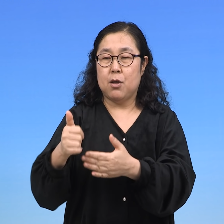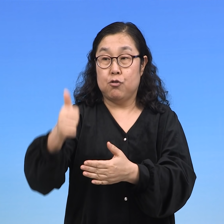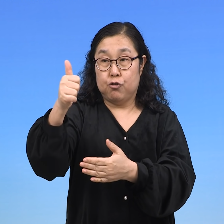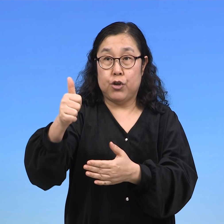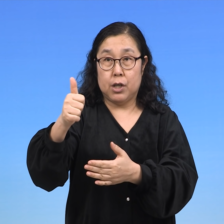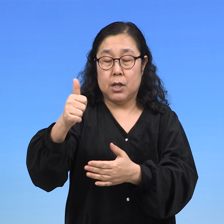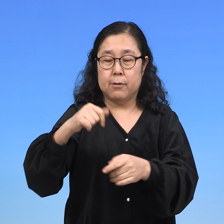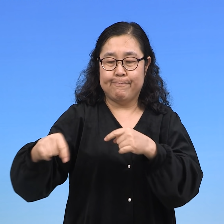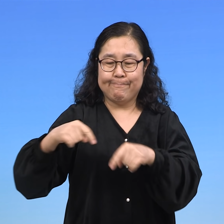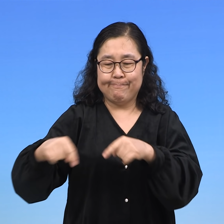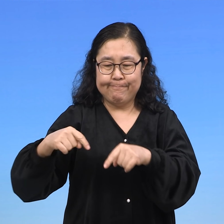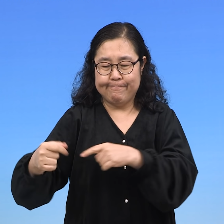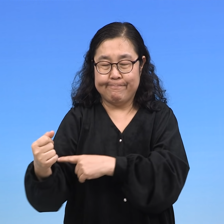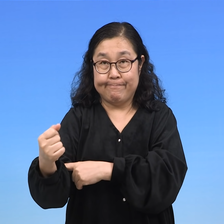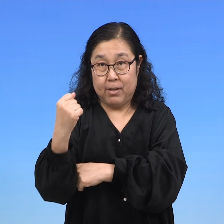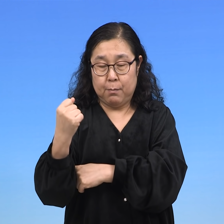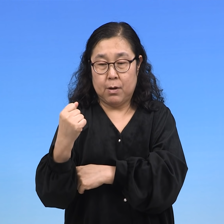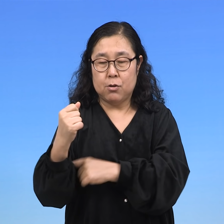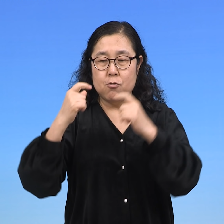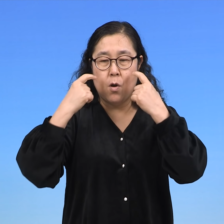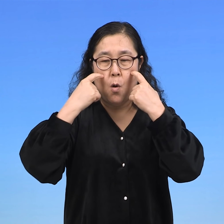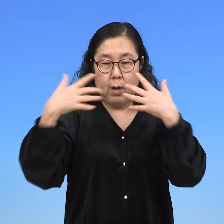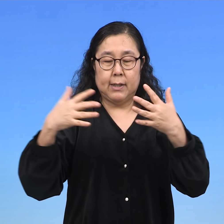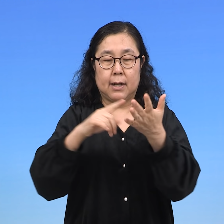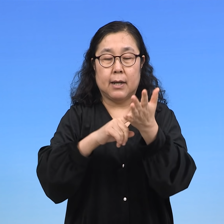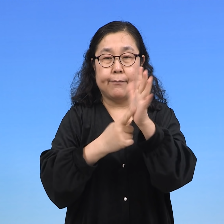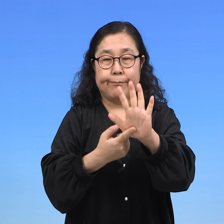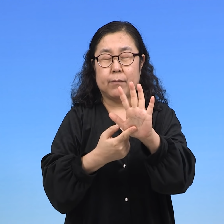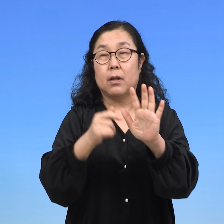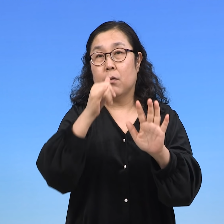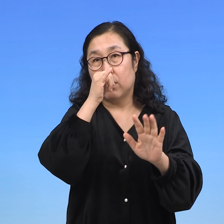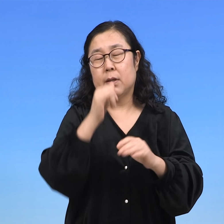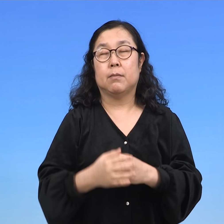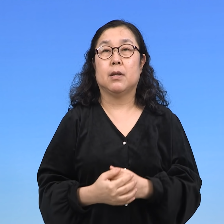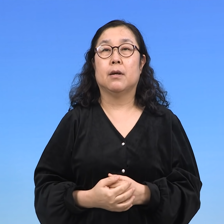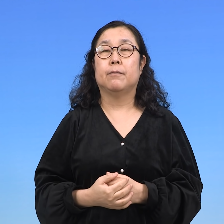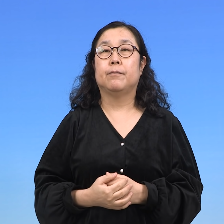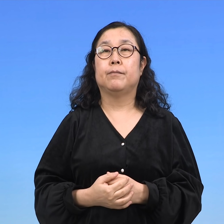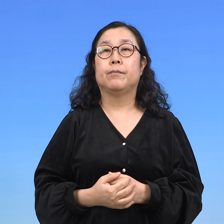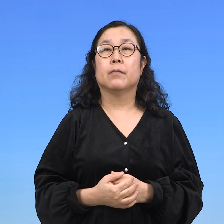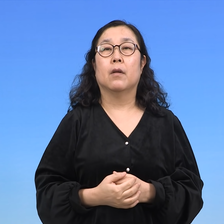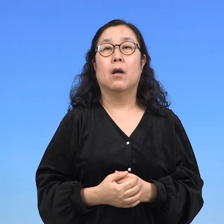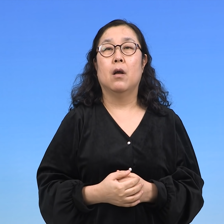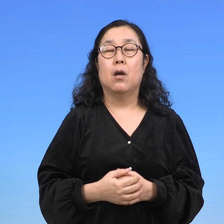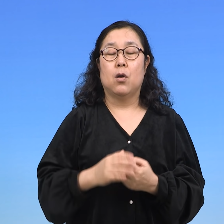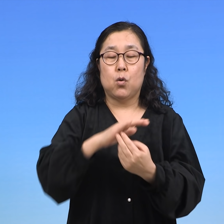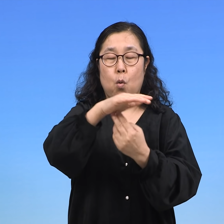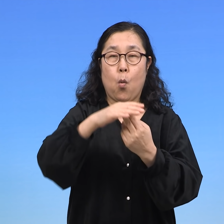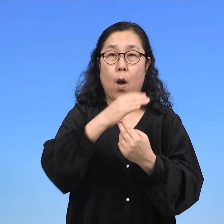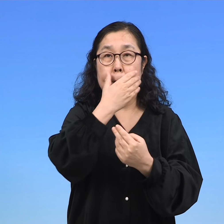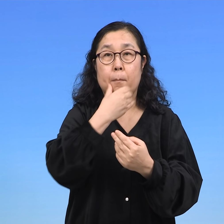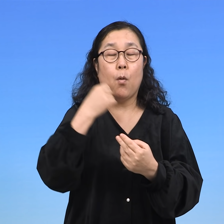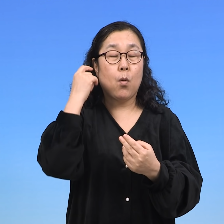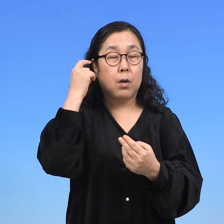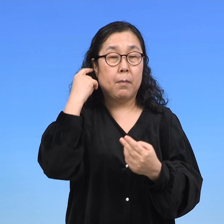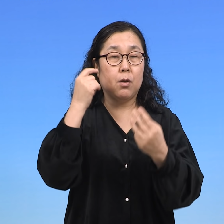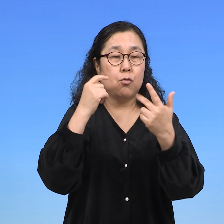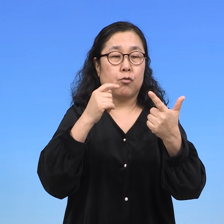주도하심을 아주 단호하게 여기다 지금 설명을 넣어두고 있는 겁니다. 요한복음 6장 15절에